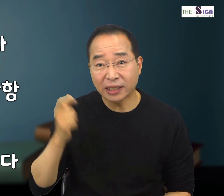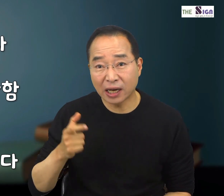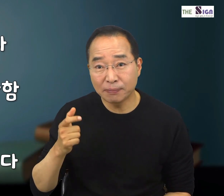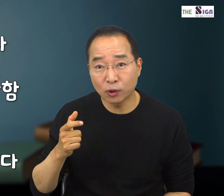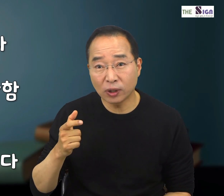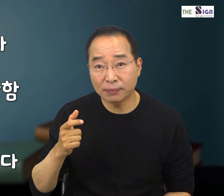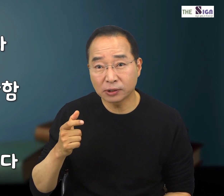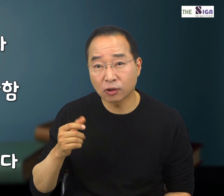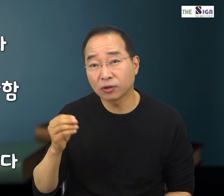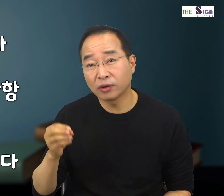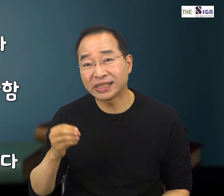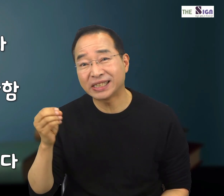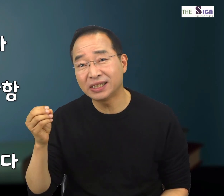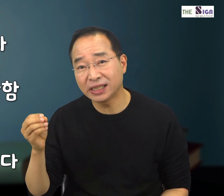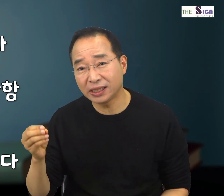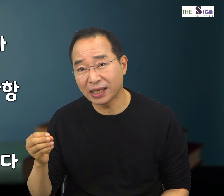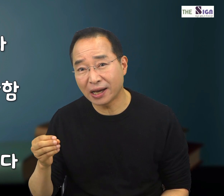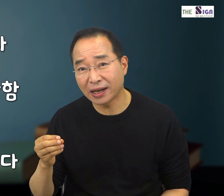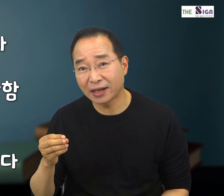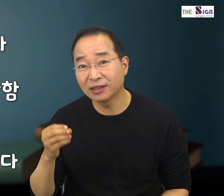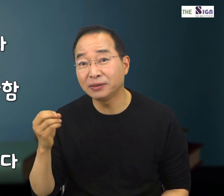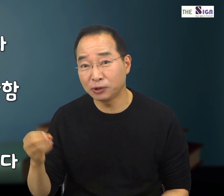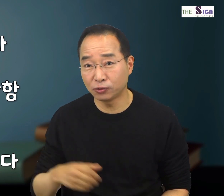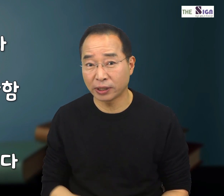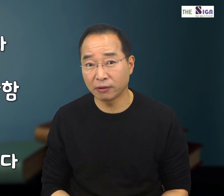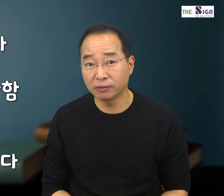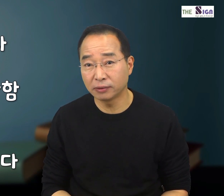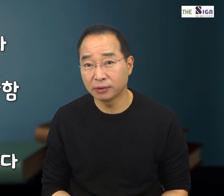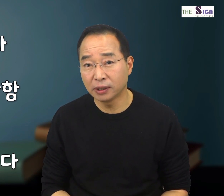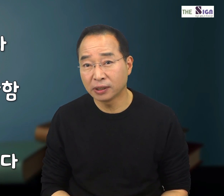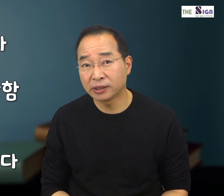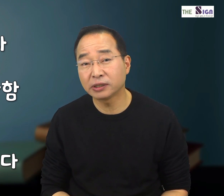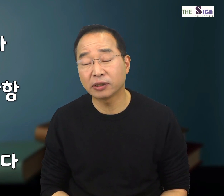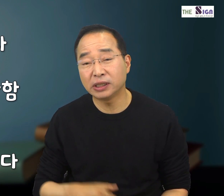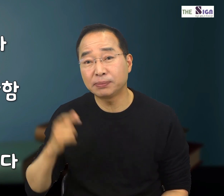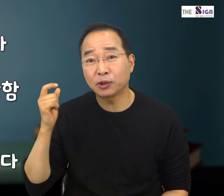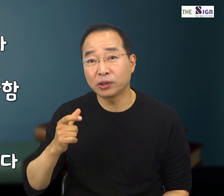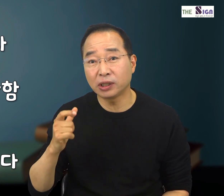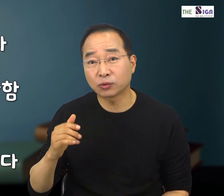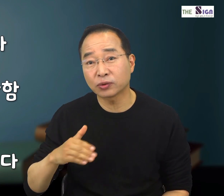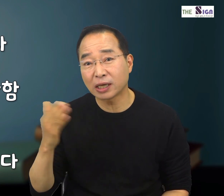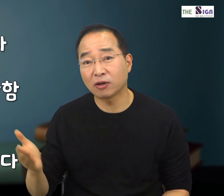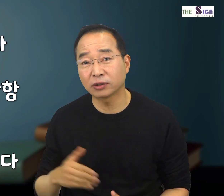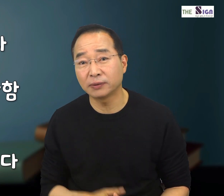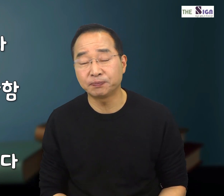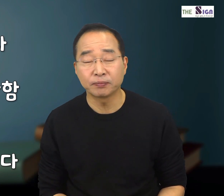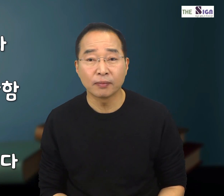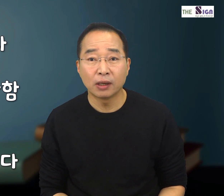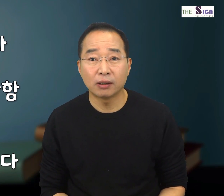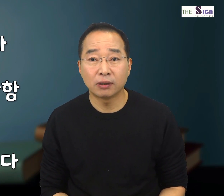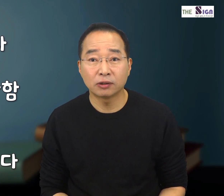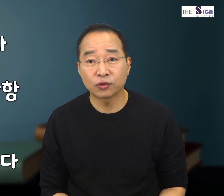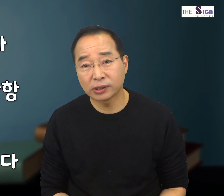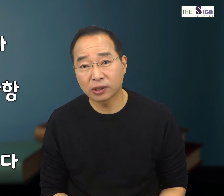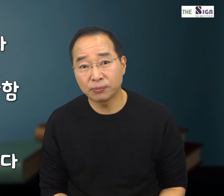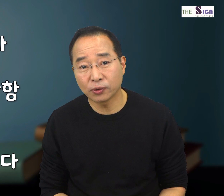강하다라는 표현하면서 어떤 거 질기다라는 의미도 돼요. 그래서 이 표현이 또 다른 어떤 수화적인